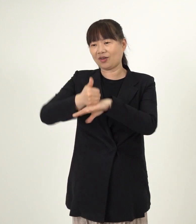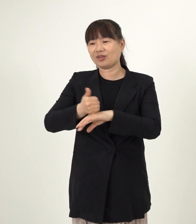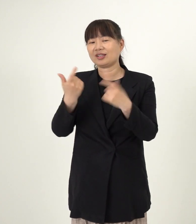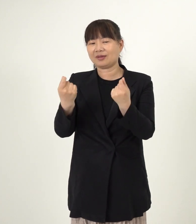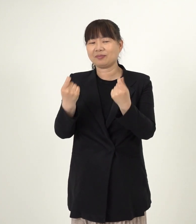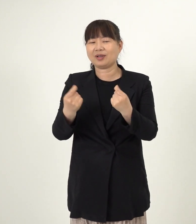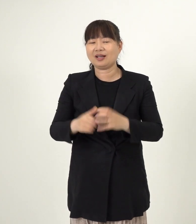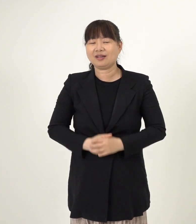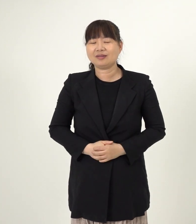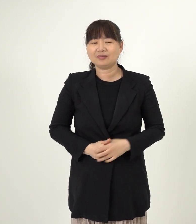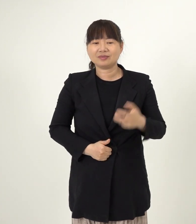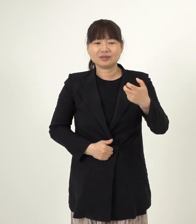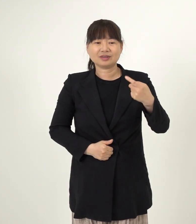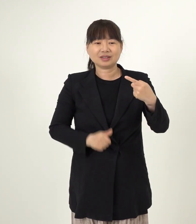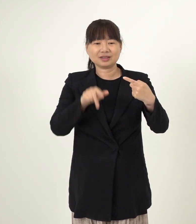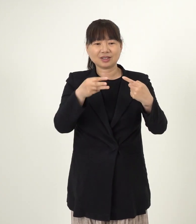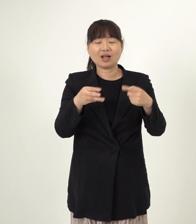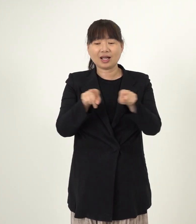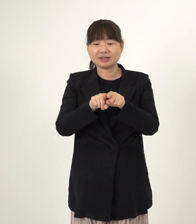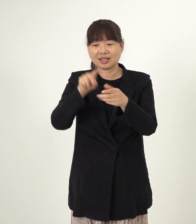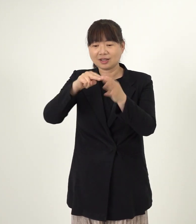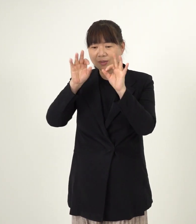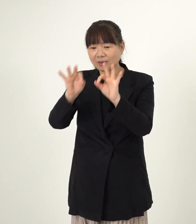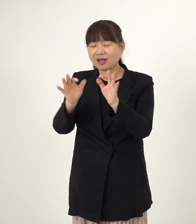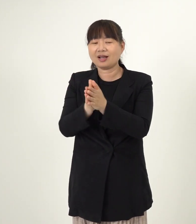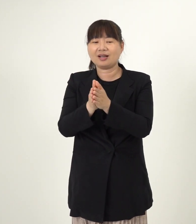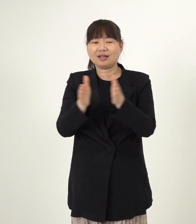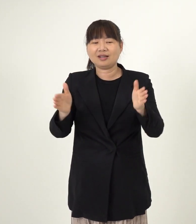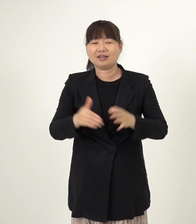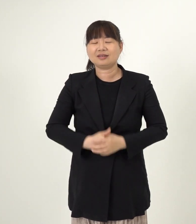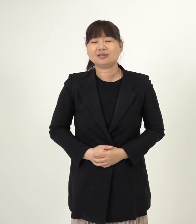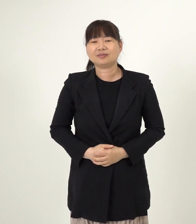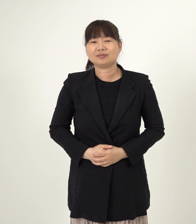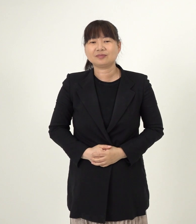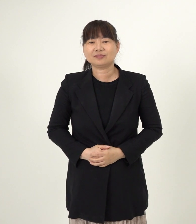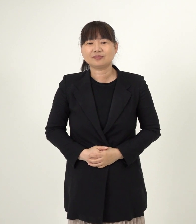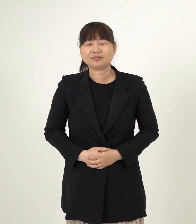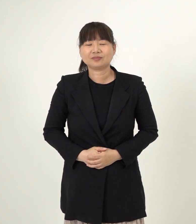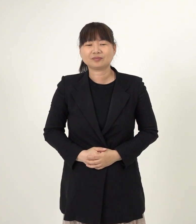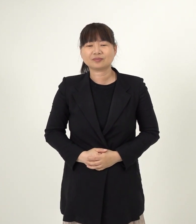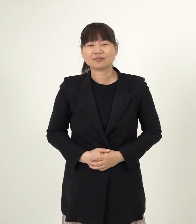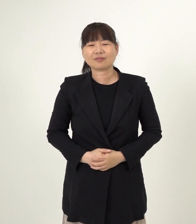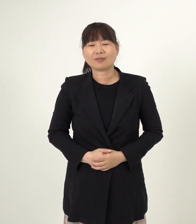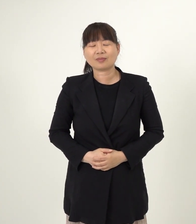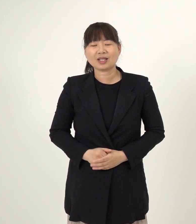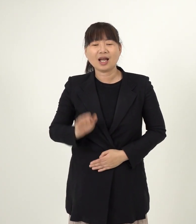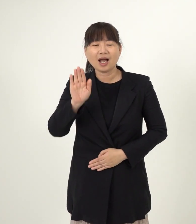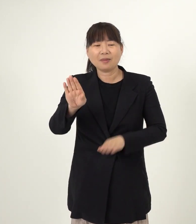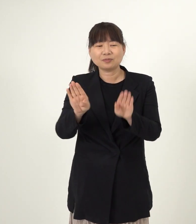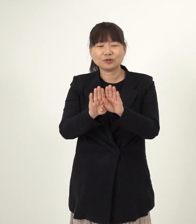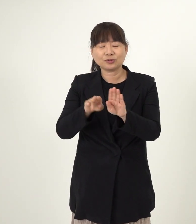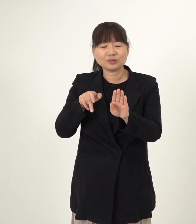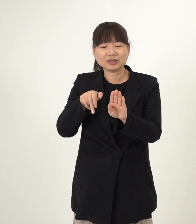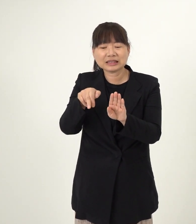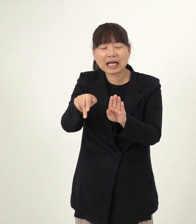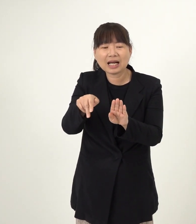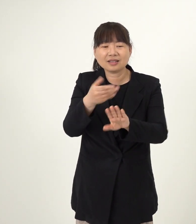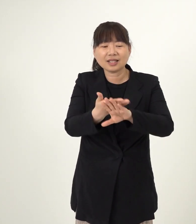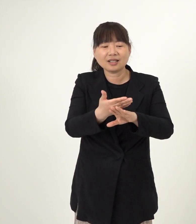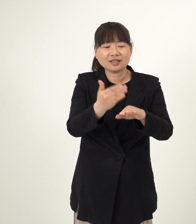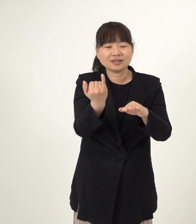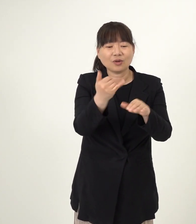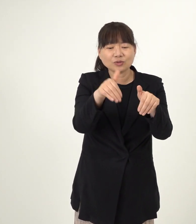그리고 71절 여러분 한번 같이 읽어볼까요? 시작. 안문까지 나아가니 다른 여종이 그를 보고 거기